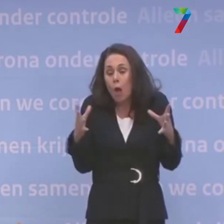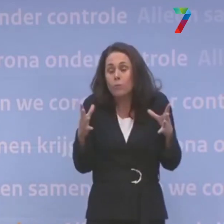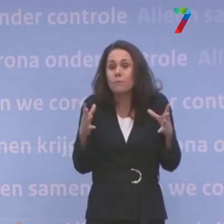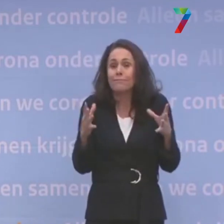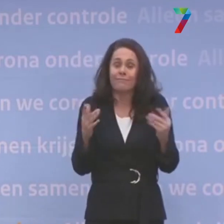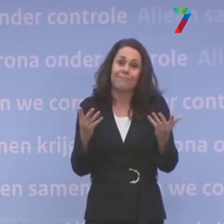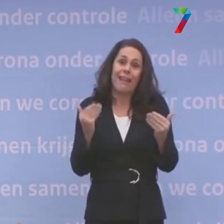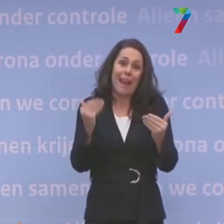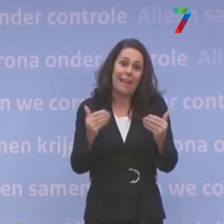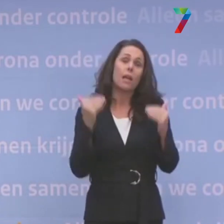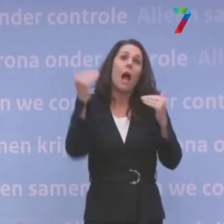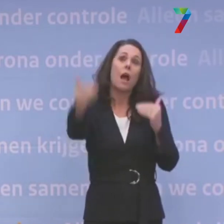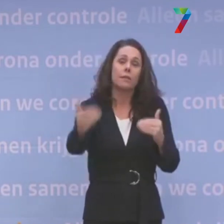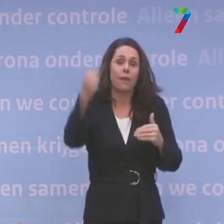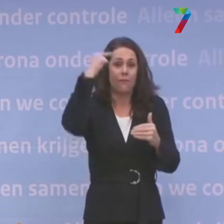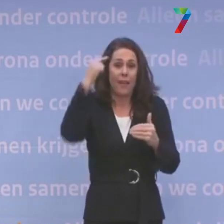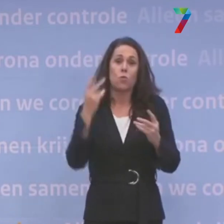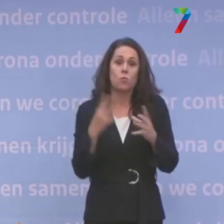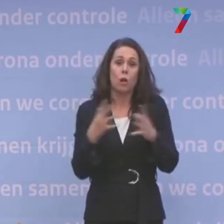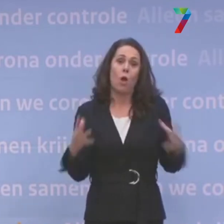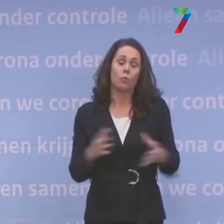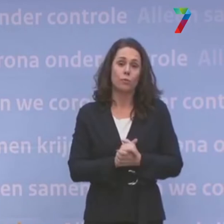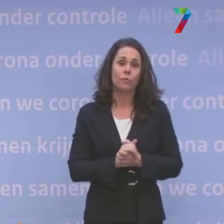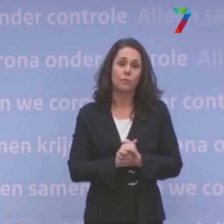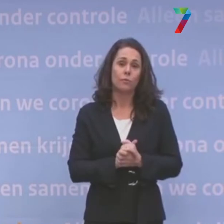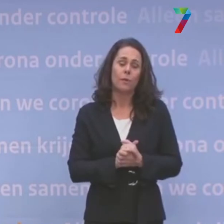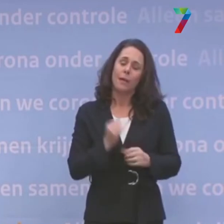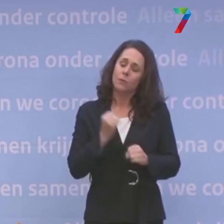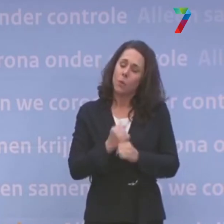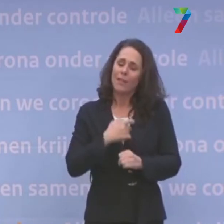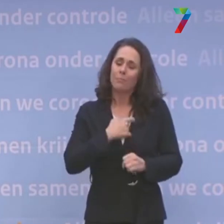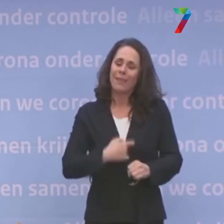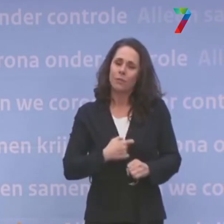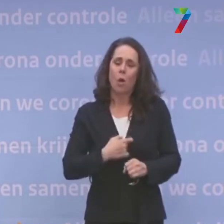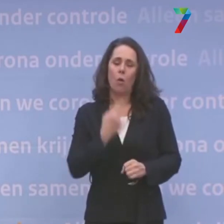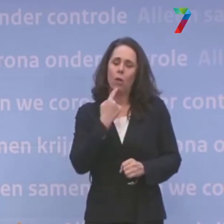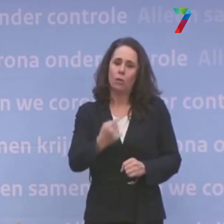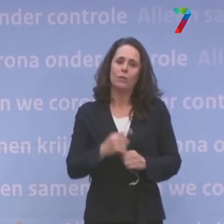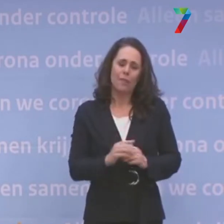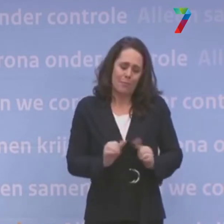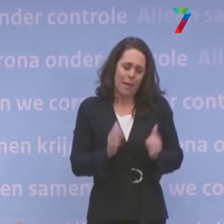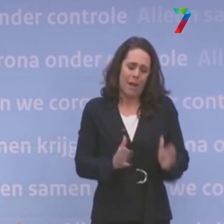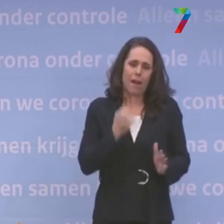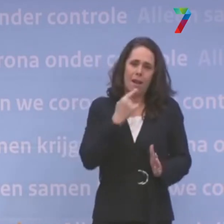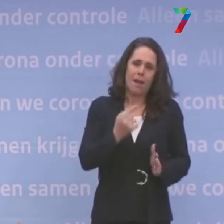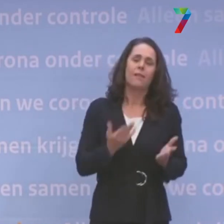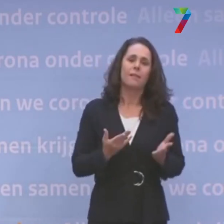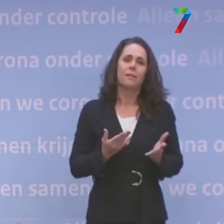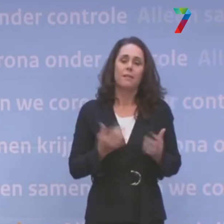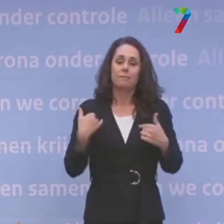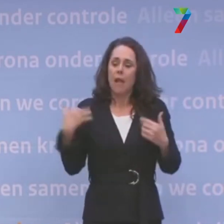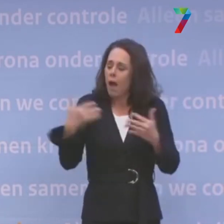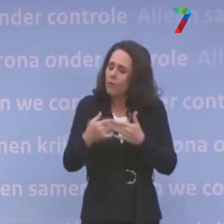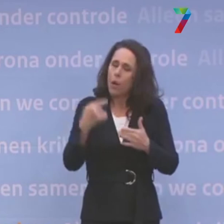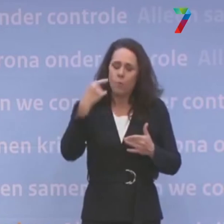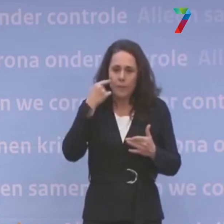elkaar achteraf weten. Maar ik wil ook wel een persoonlijke noot aan toevoegen. Ik zei er in het begin ook al iets over. Ik heb hier de afgelopen